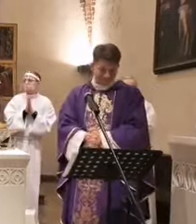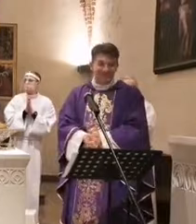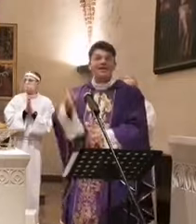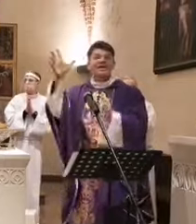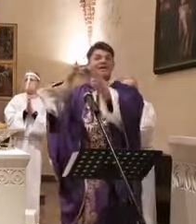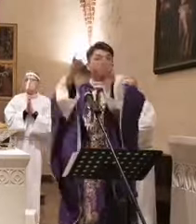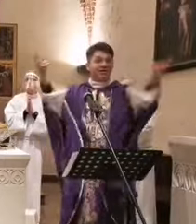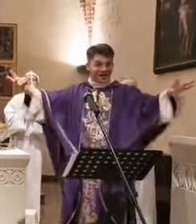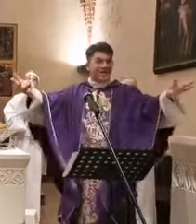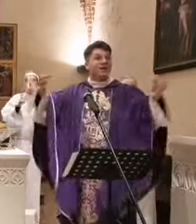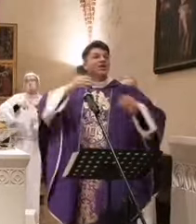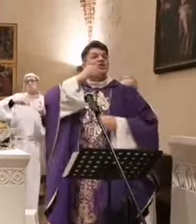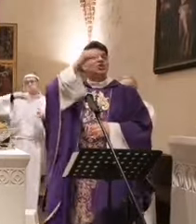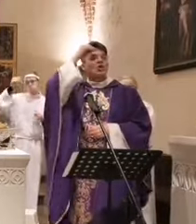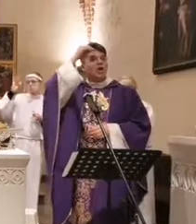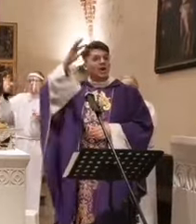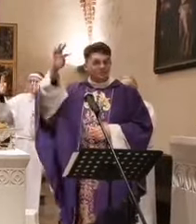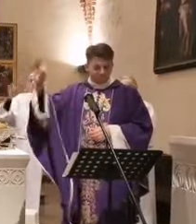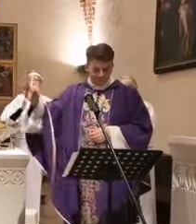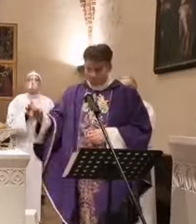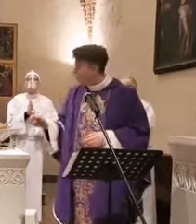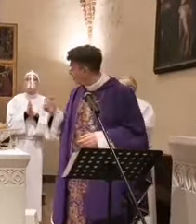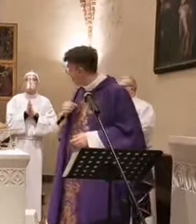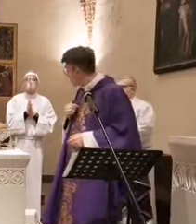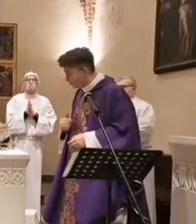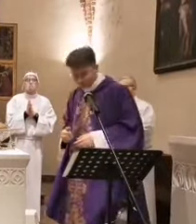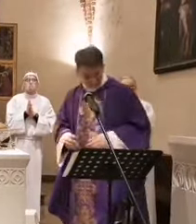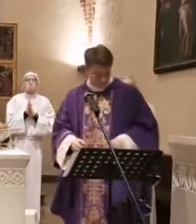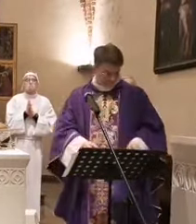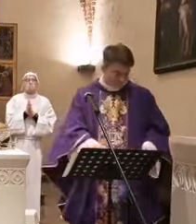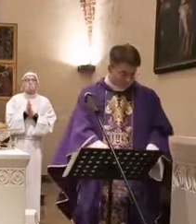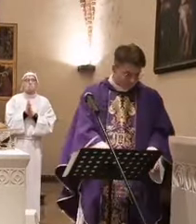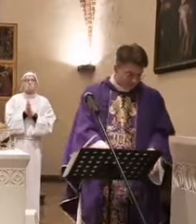Signore sia con voi. Il Signore sia con voi.